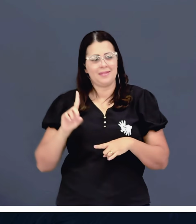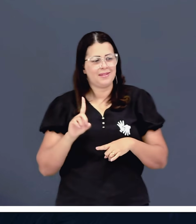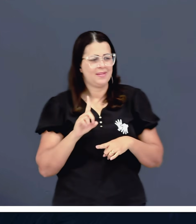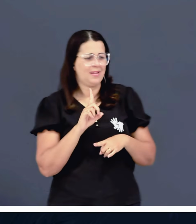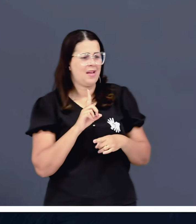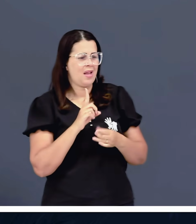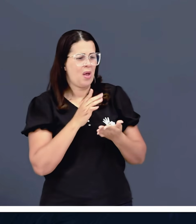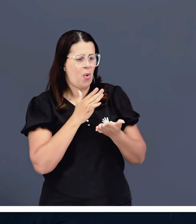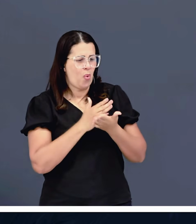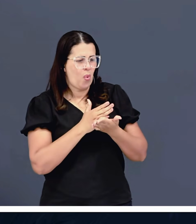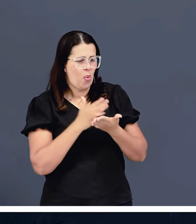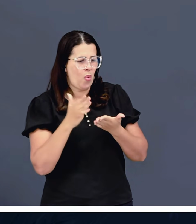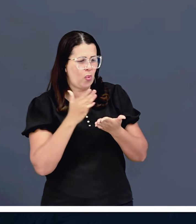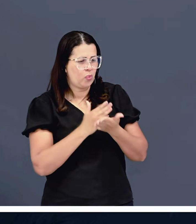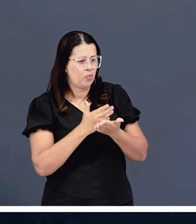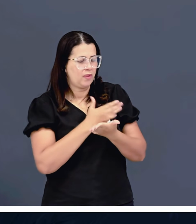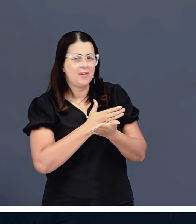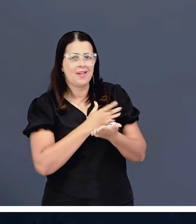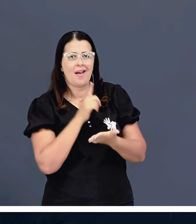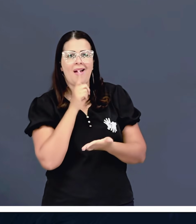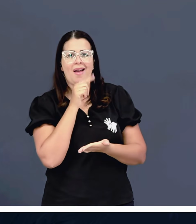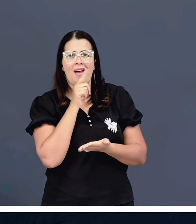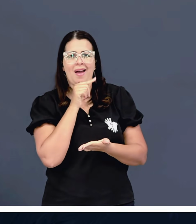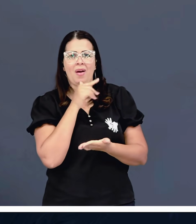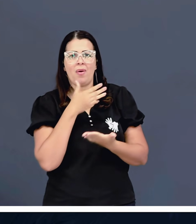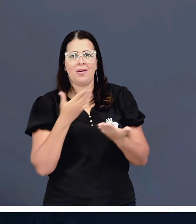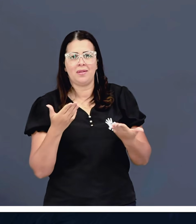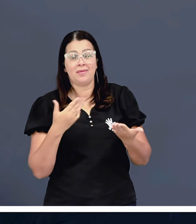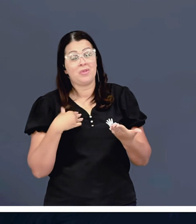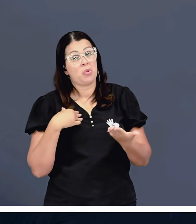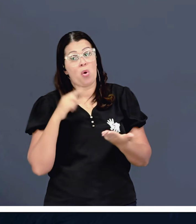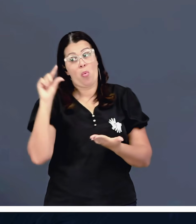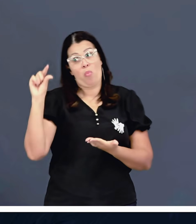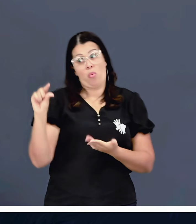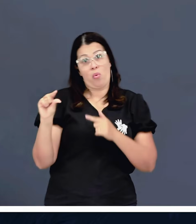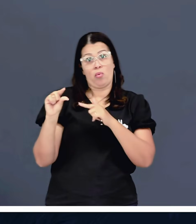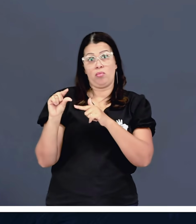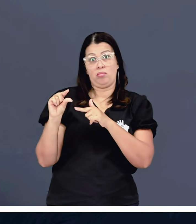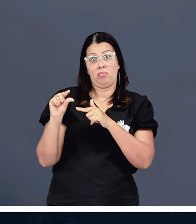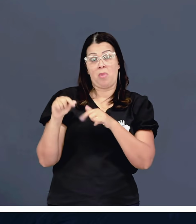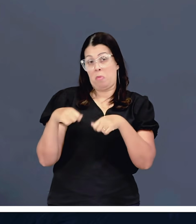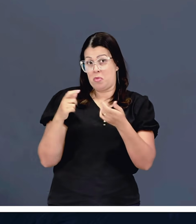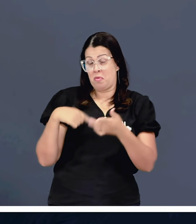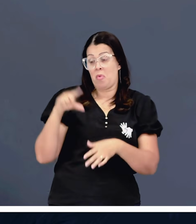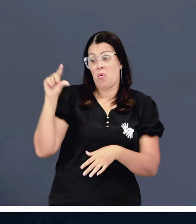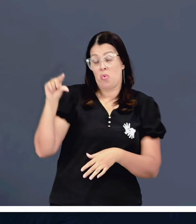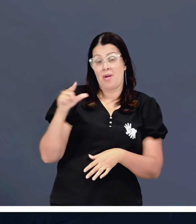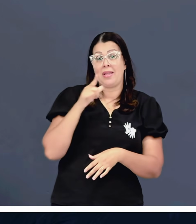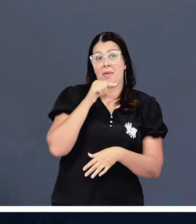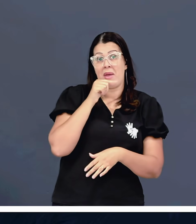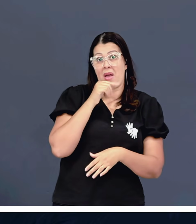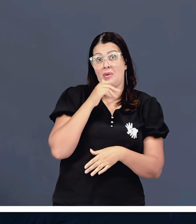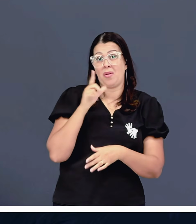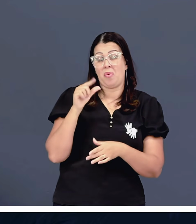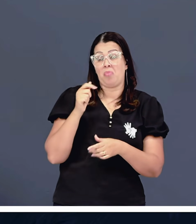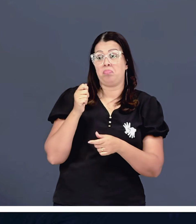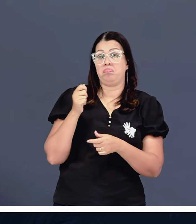a repartir a água. E já não era muito, tá, gente? Possivelmente a água também estava